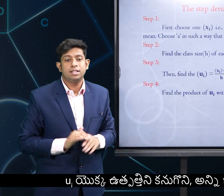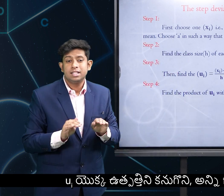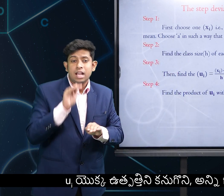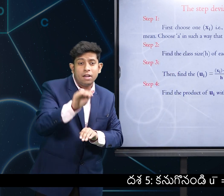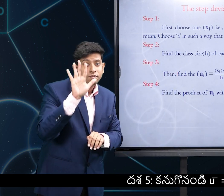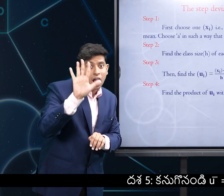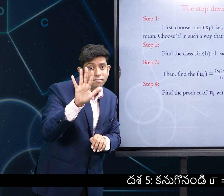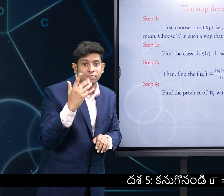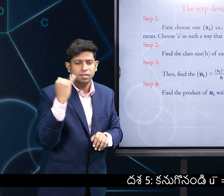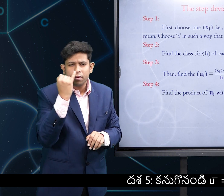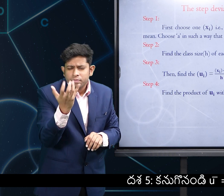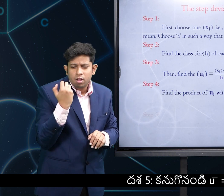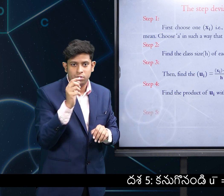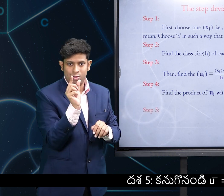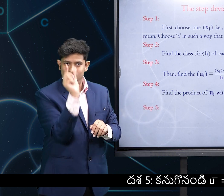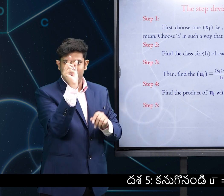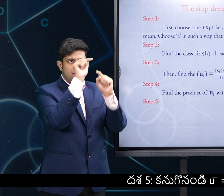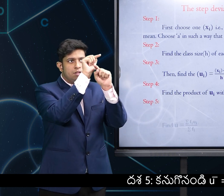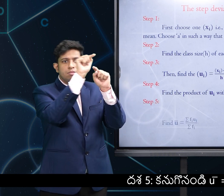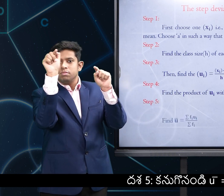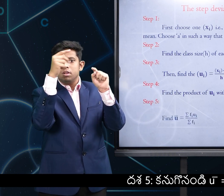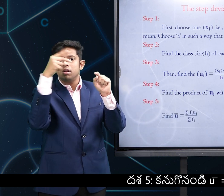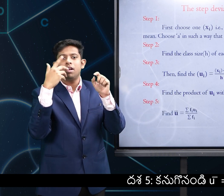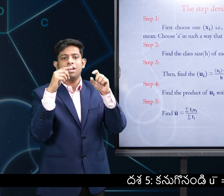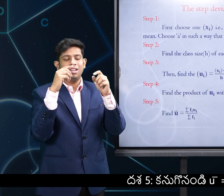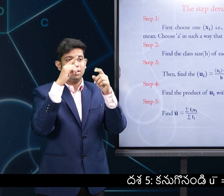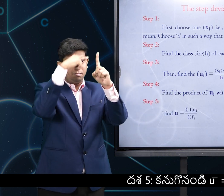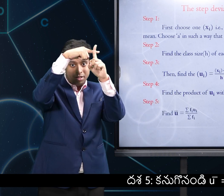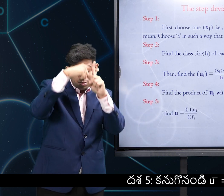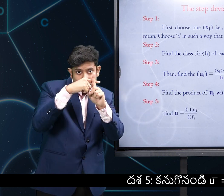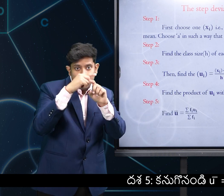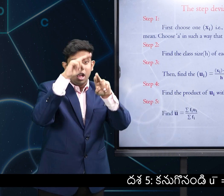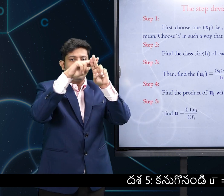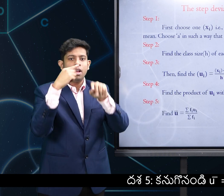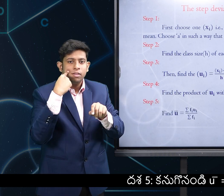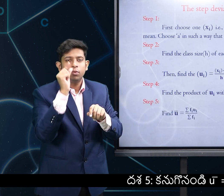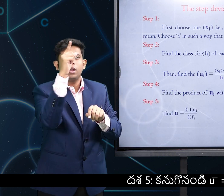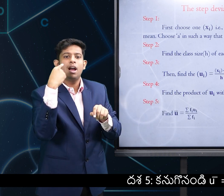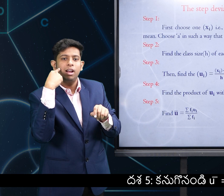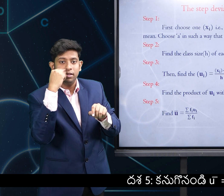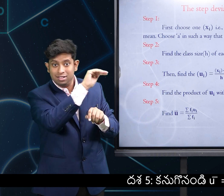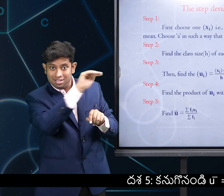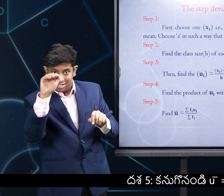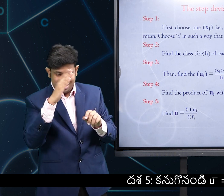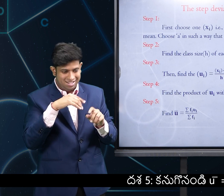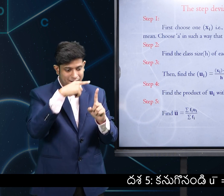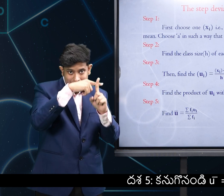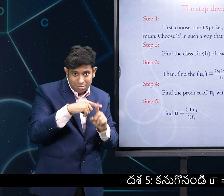తీసుకోండి. దశ 5. కనుగొనండి u sum of f1